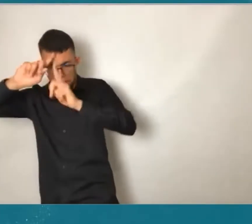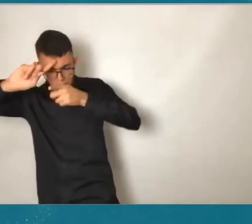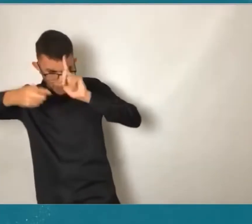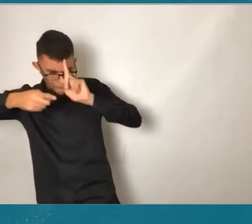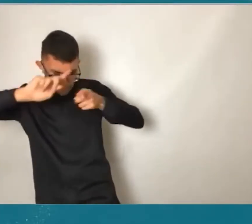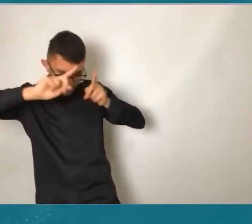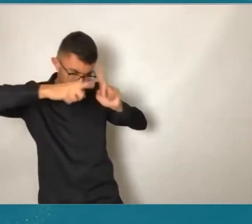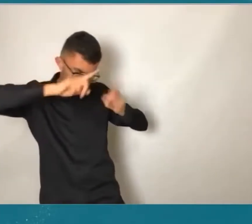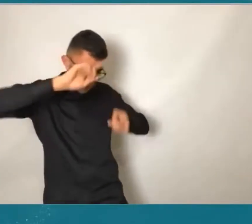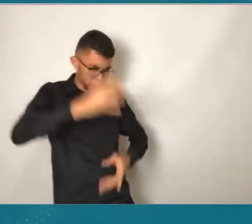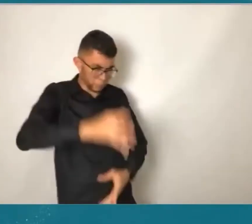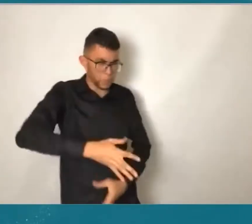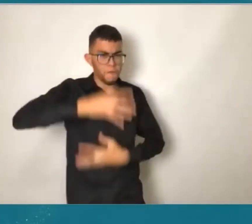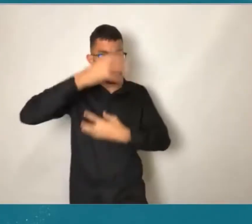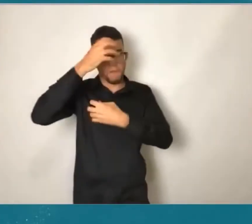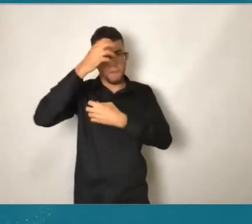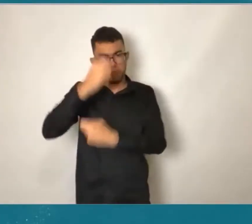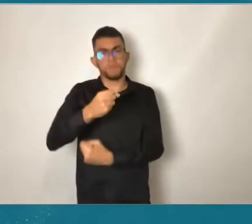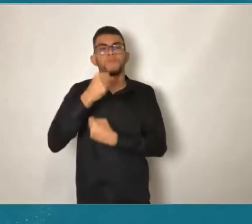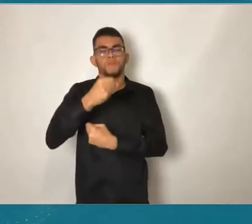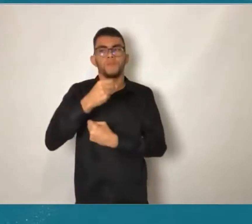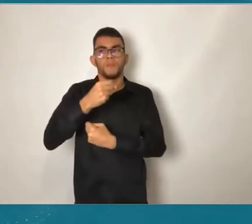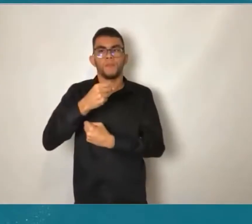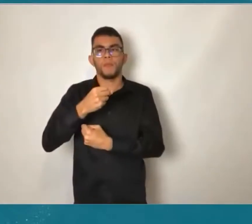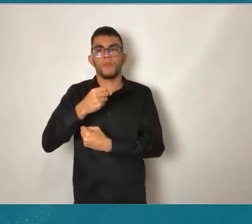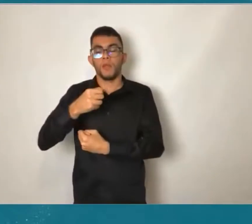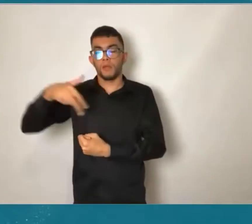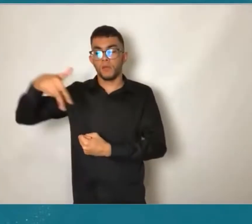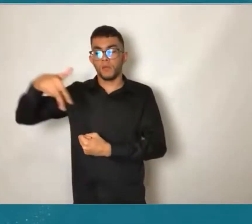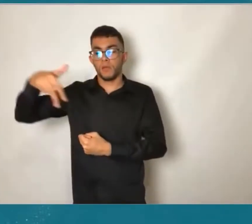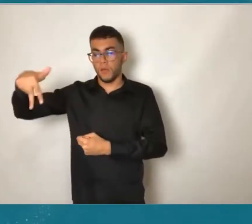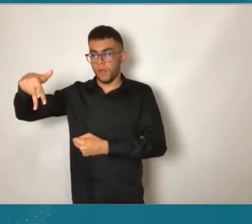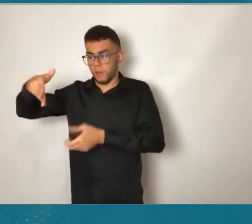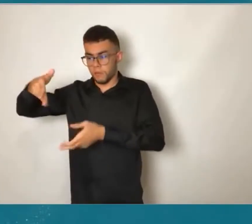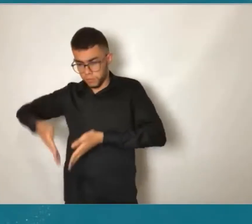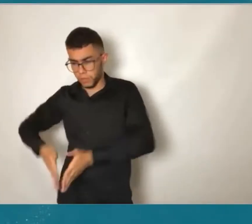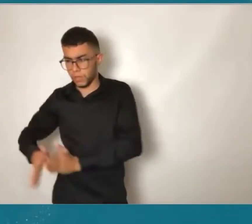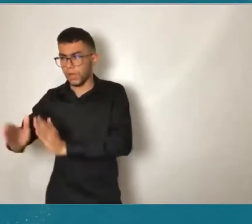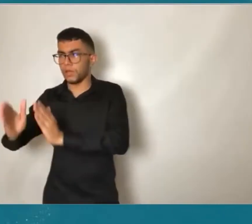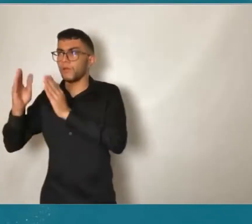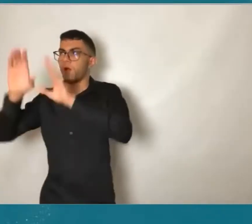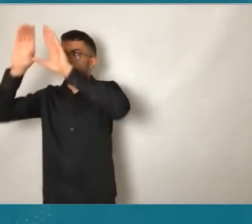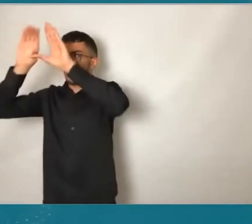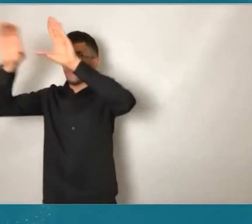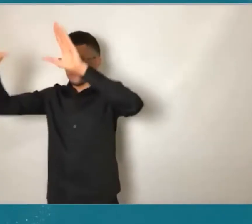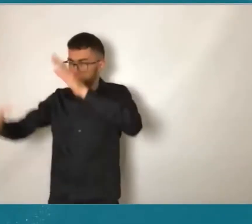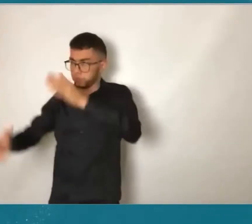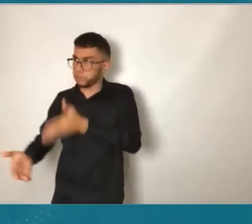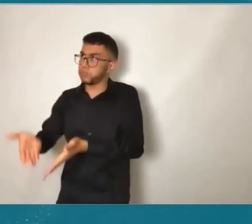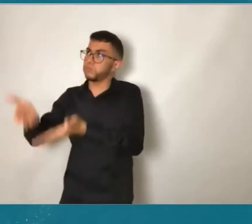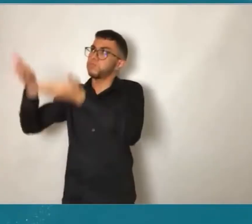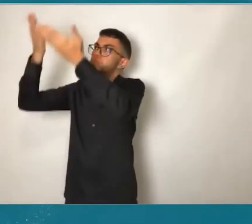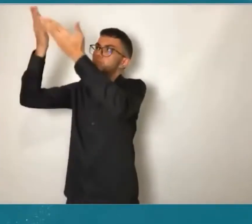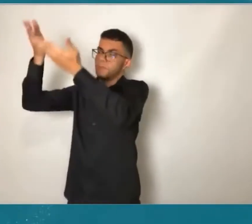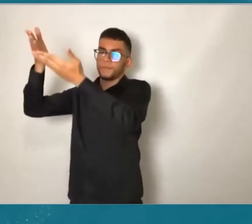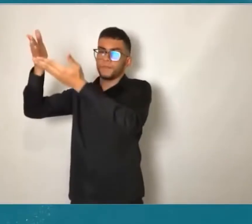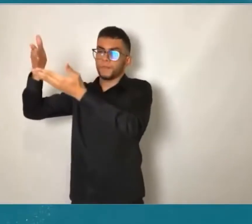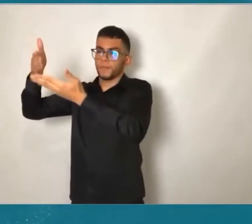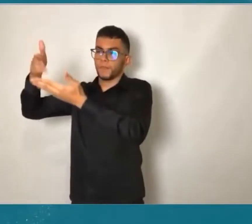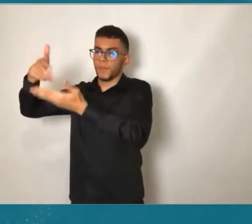que a extensão dessa profecia chega para nós.